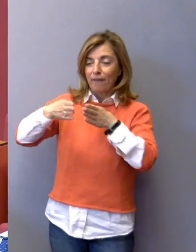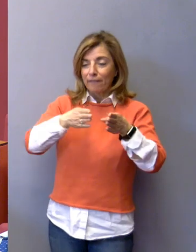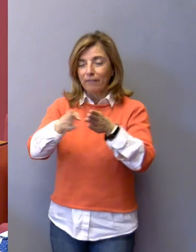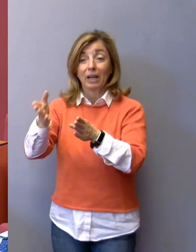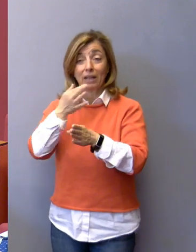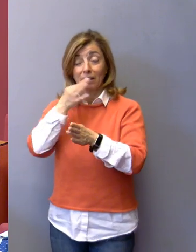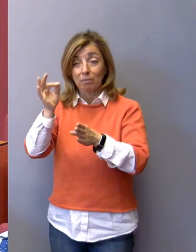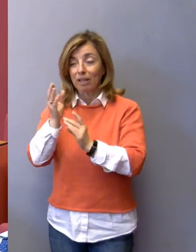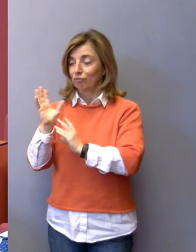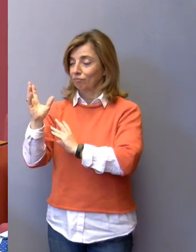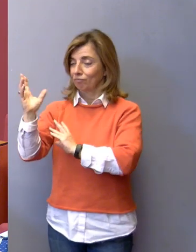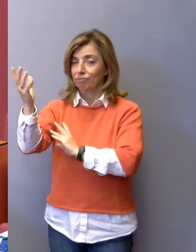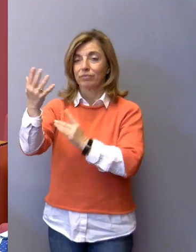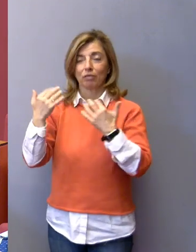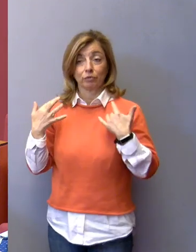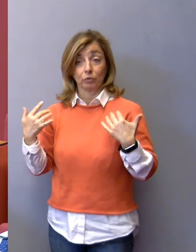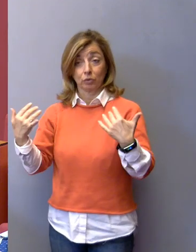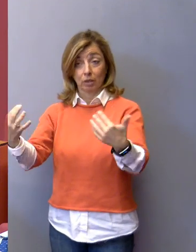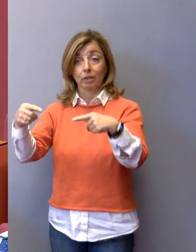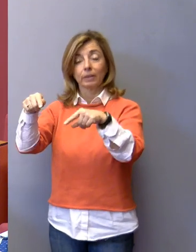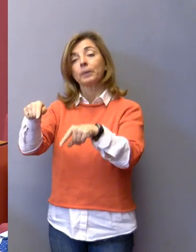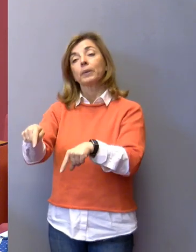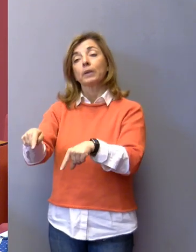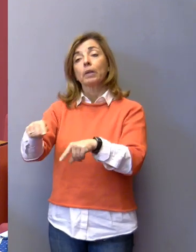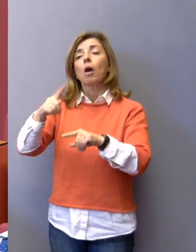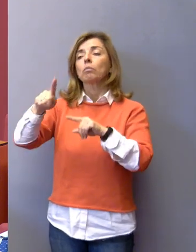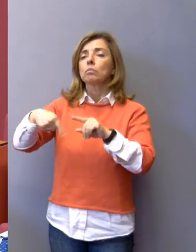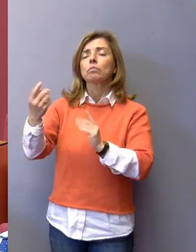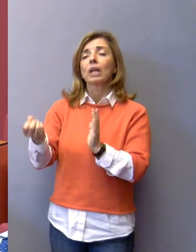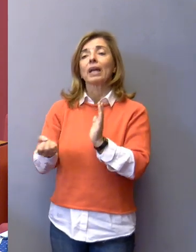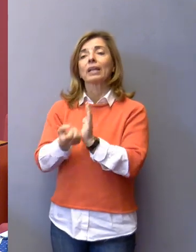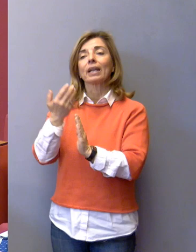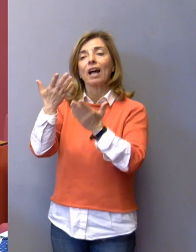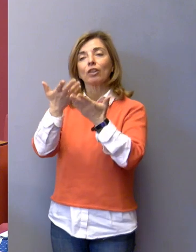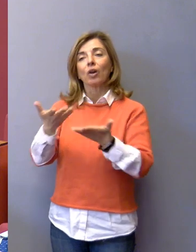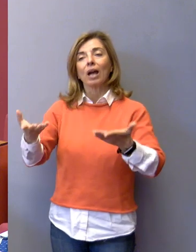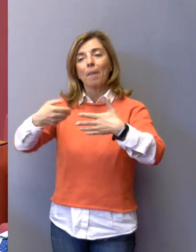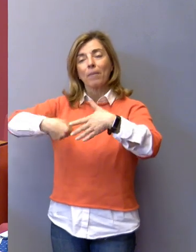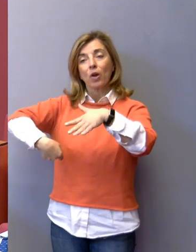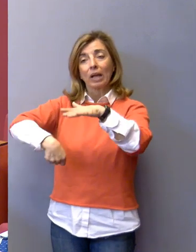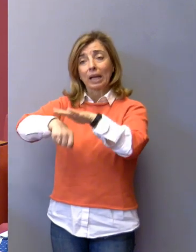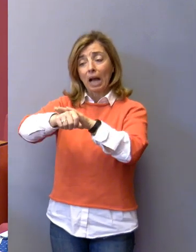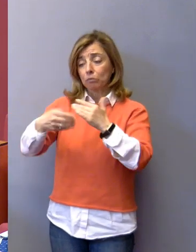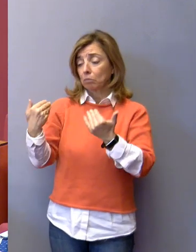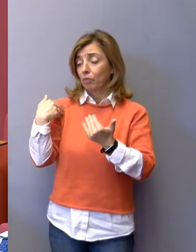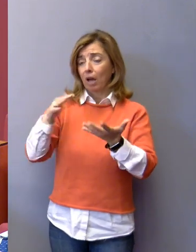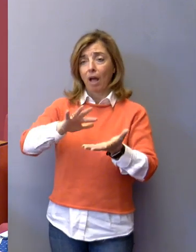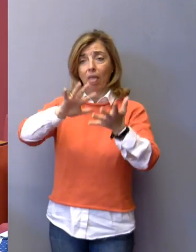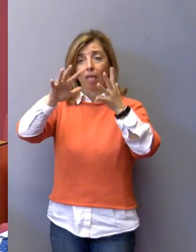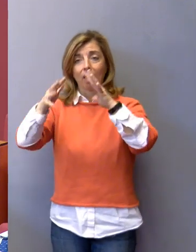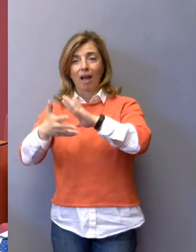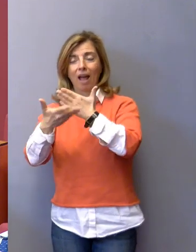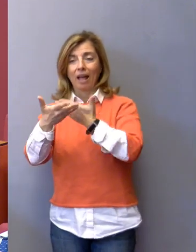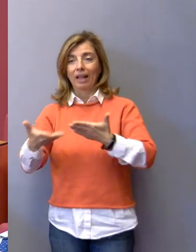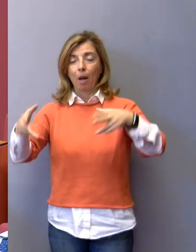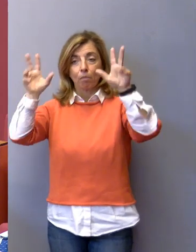verde con un bel giardino nel tempo poi è stato realizzato un campo da pallone che è stato trasformato poi recentemente in campo da